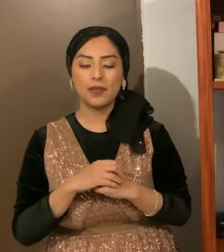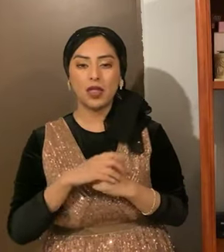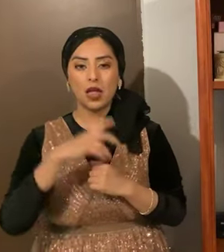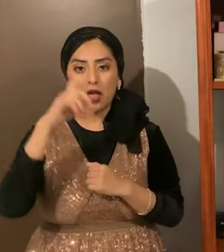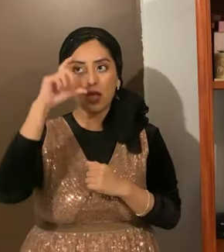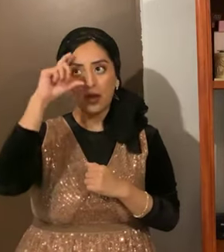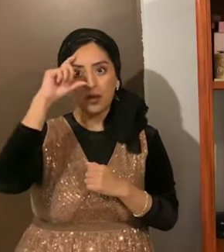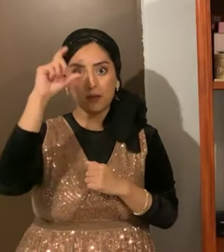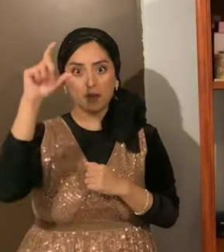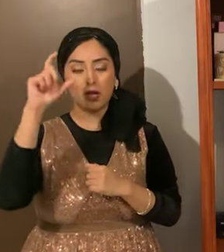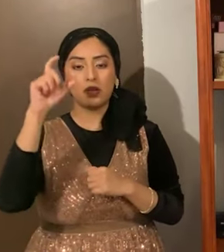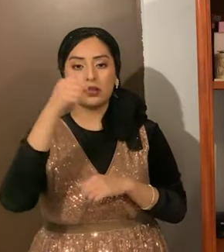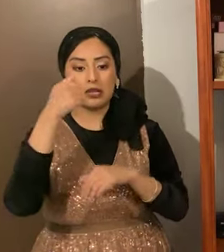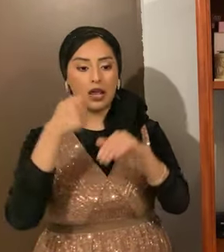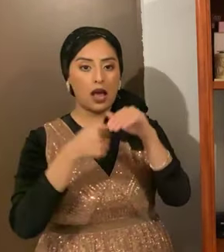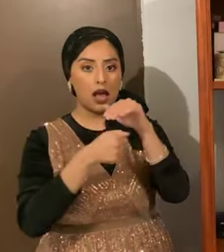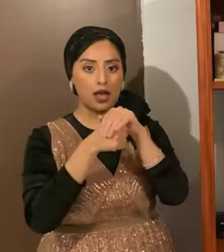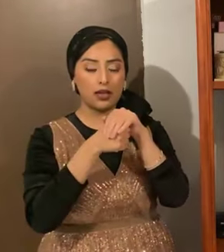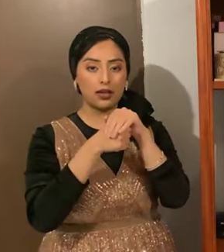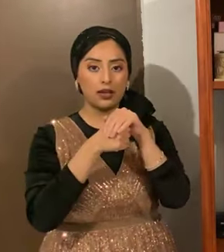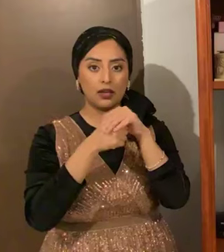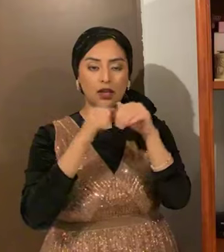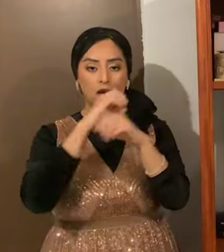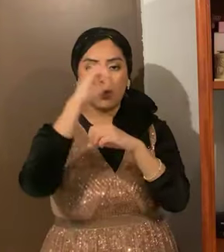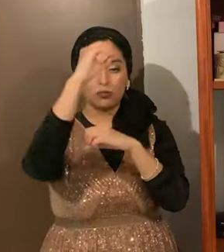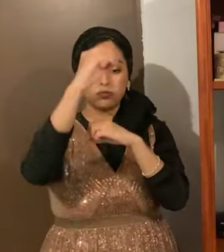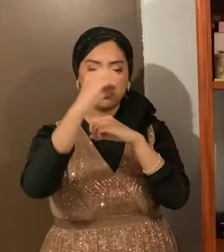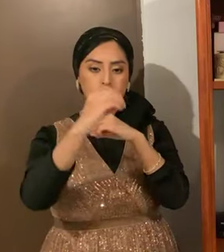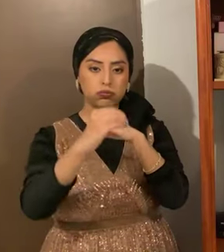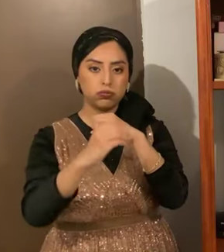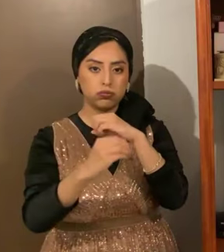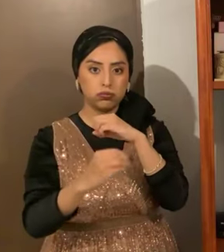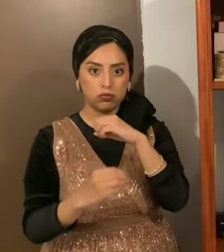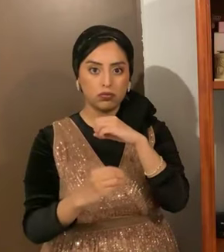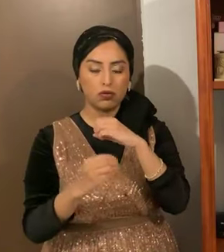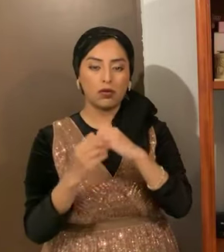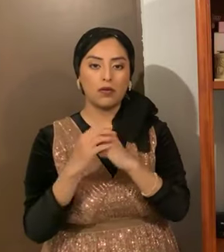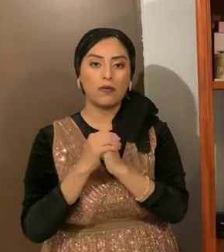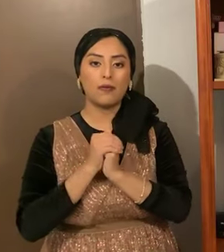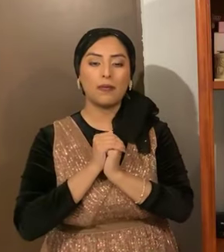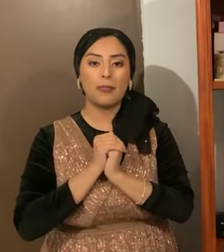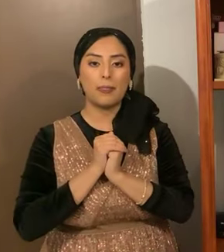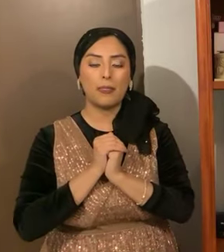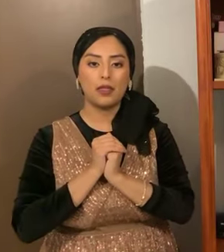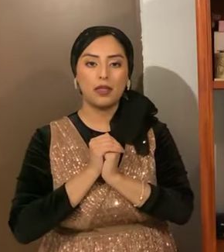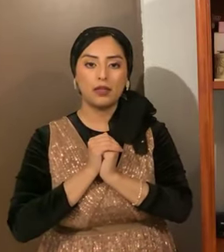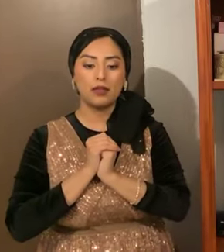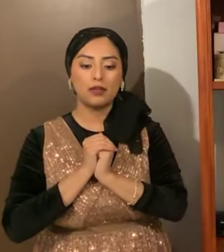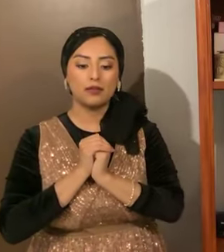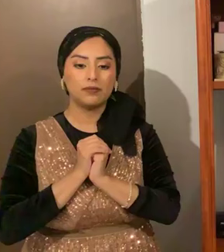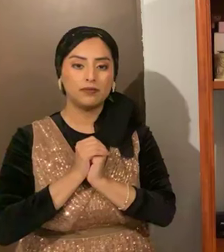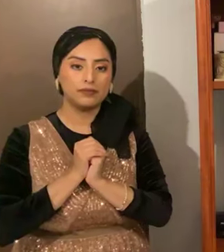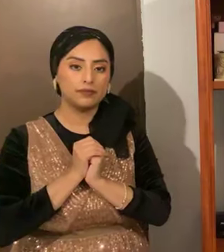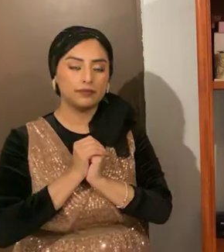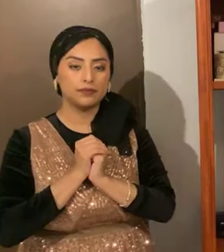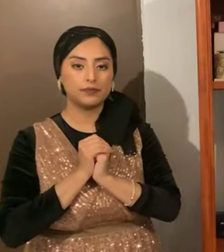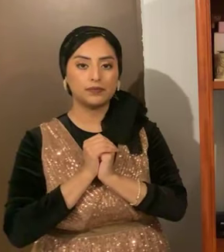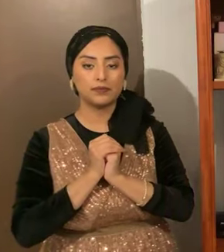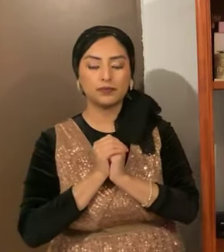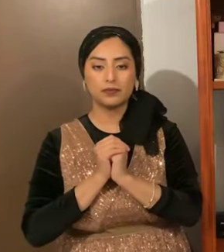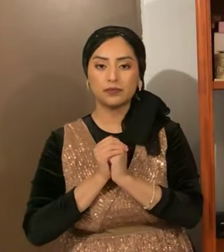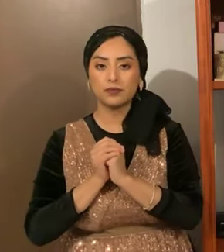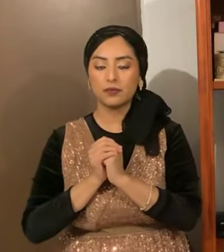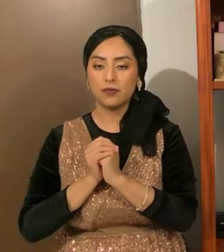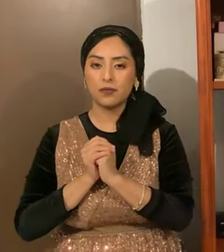luna se va a ocultar en el horizonte, ¿sí?, antes de terminar. O sea, se va a ocultar